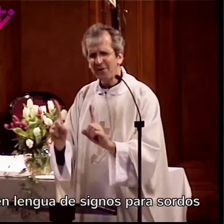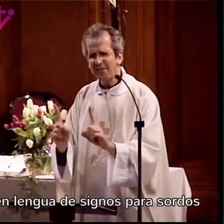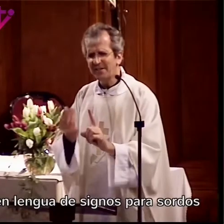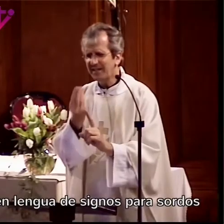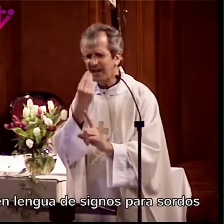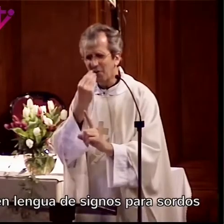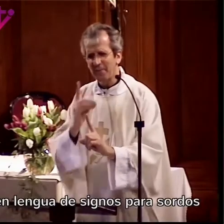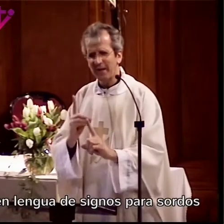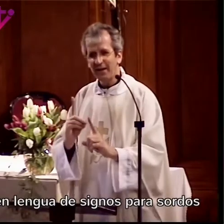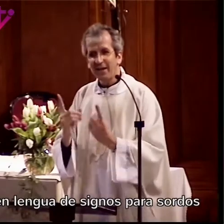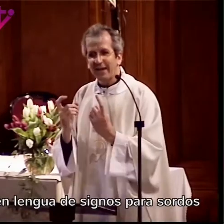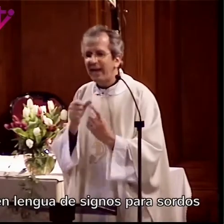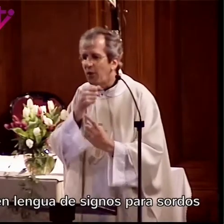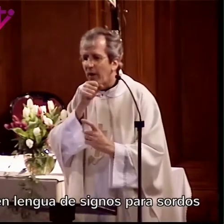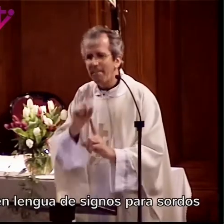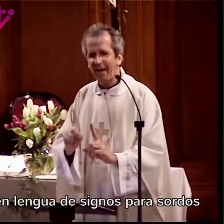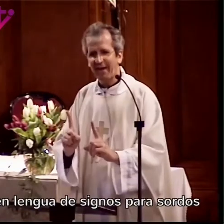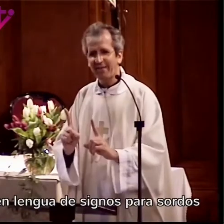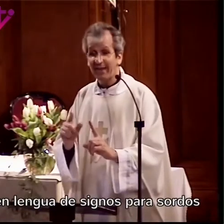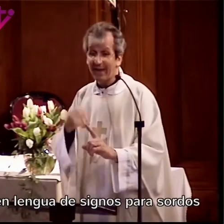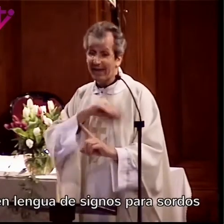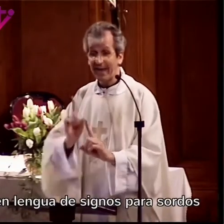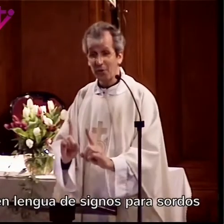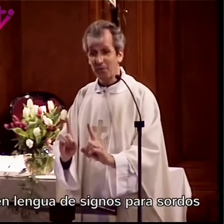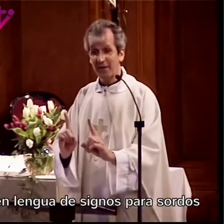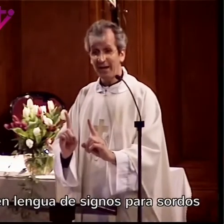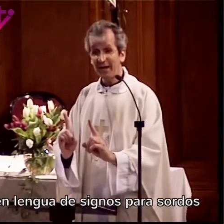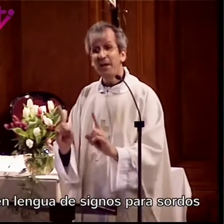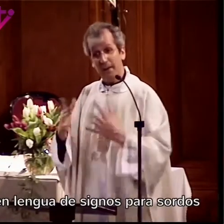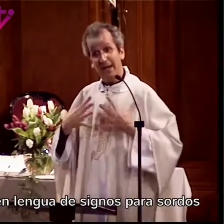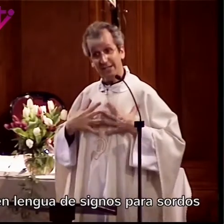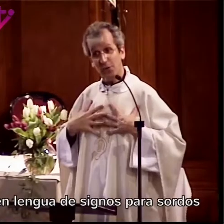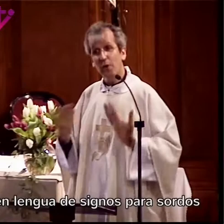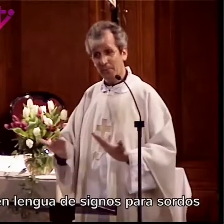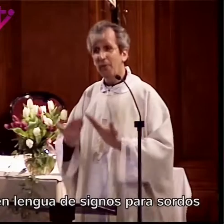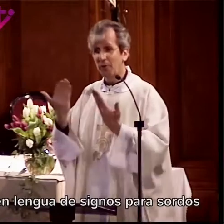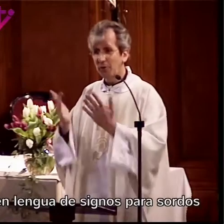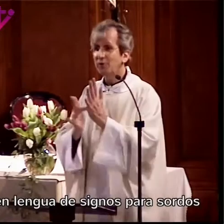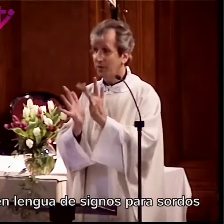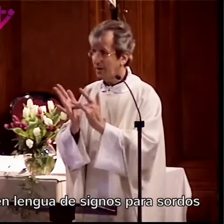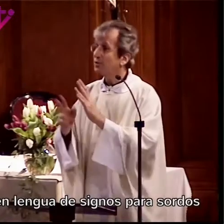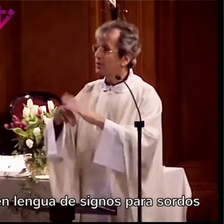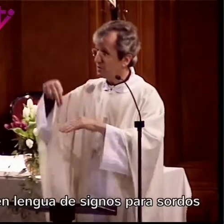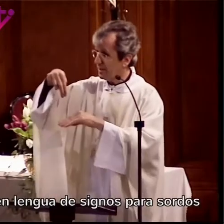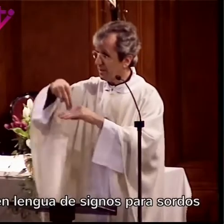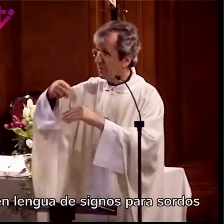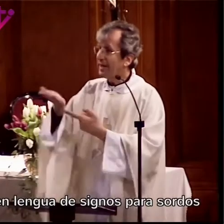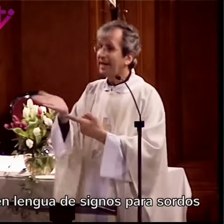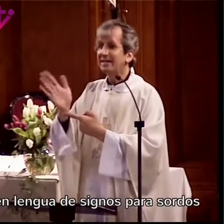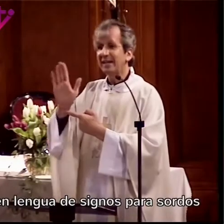necesita comer que ya no envejece que ya no morirá ese cuerpo glorioso de Cristo resucitado es el que